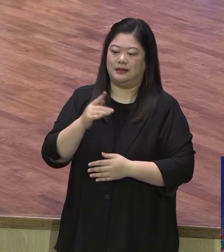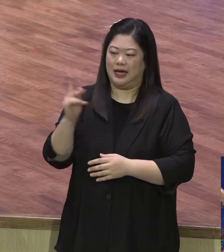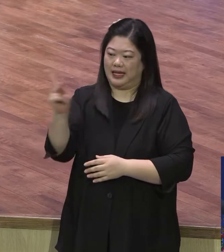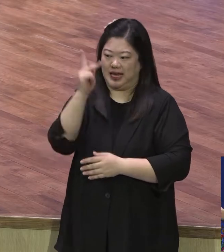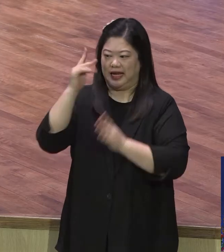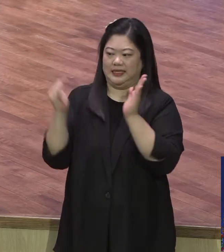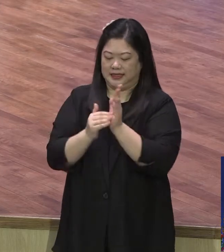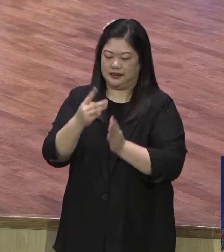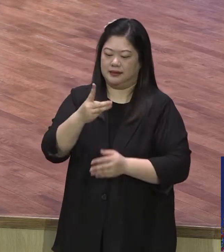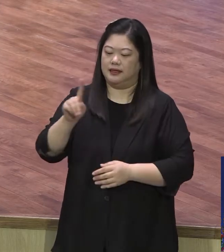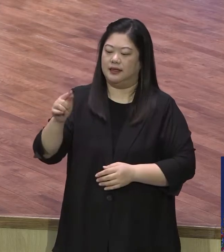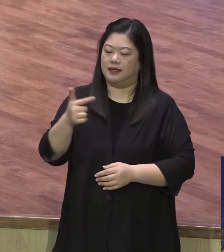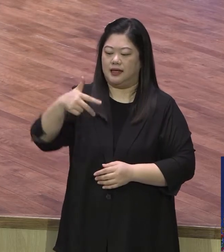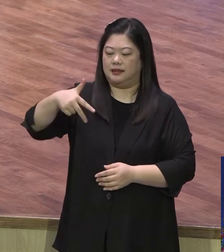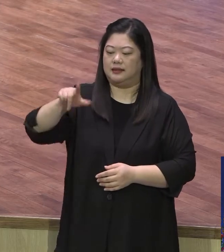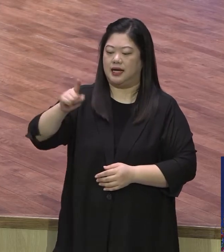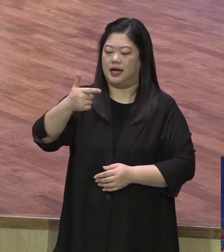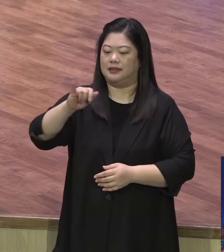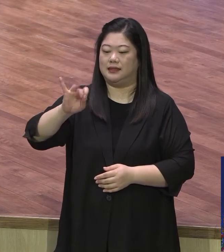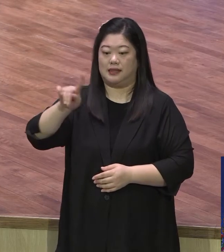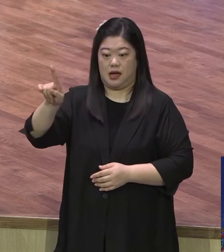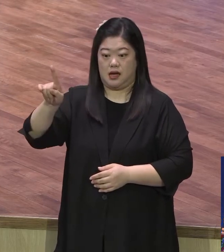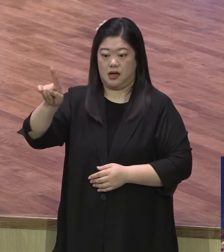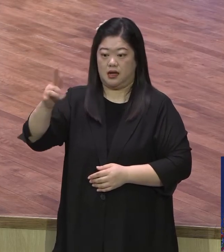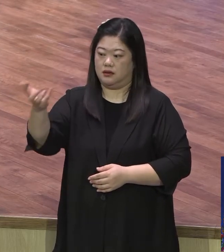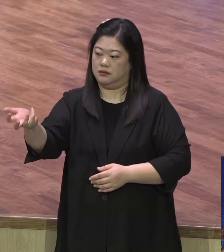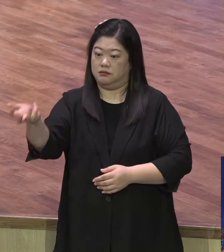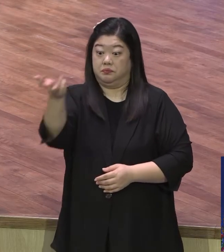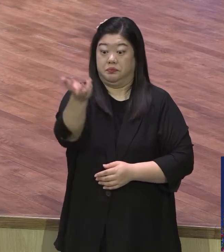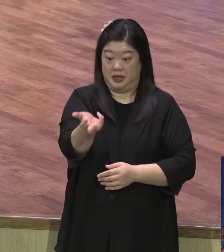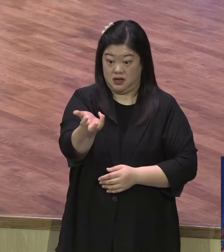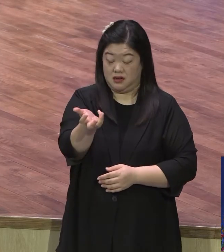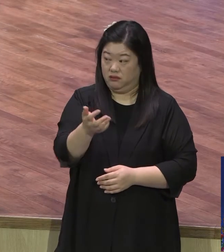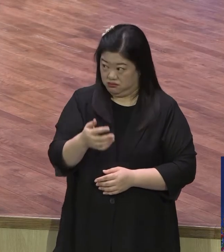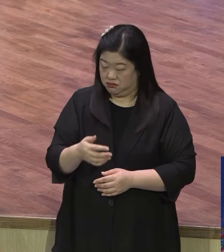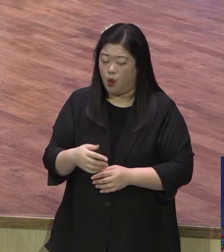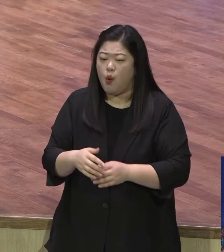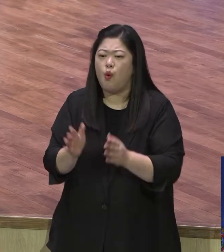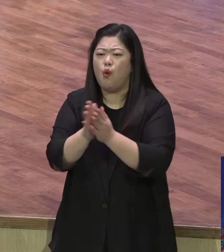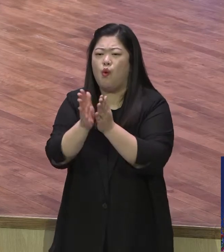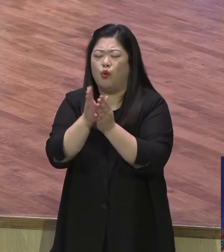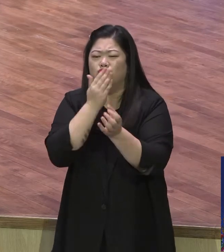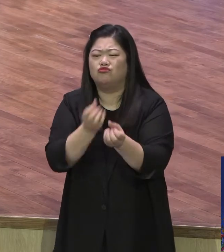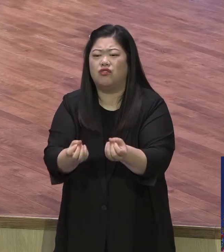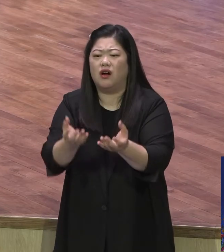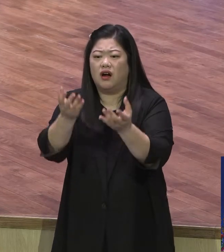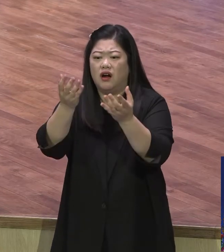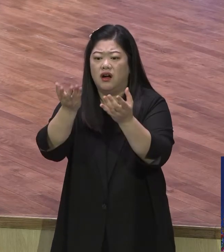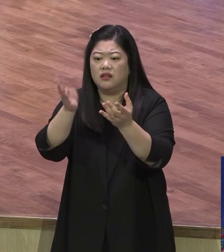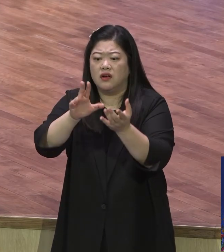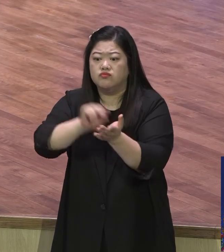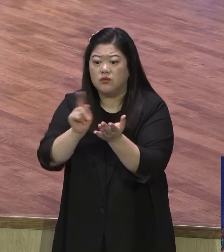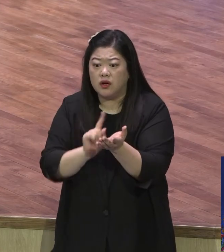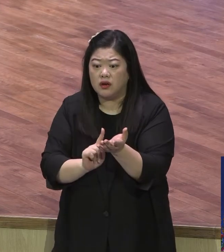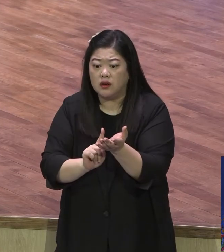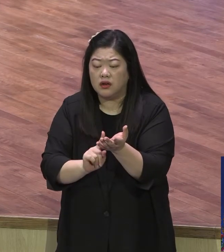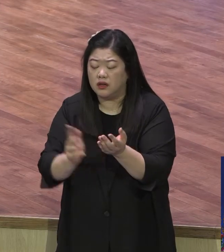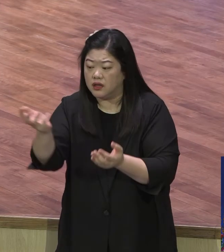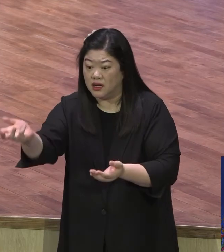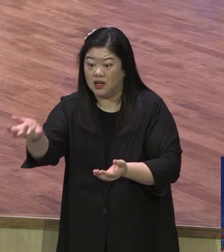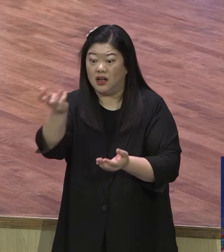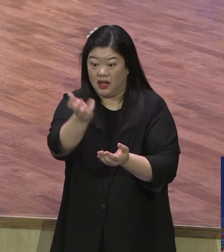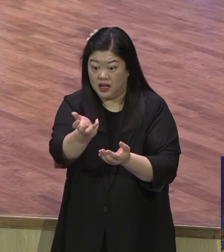옮겼는데 여기에 케냐 성교하다는 게 없어져 버렸어요 그게 일반 교회들이 하는